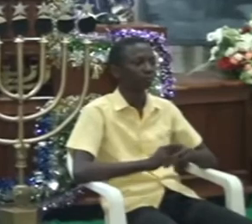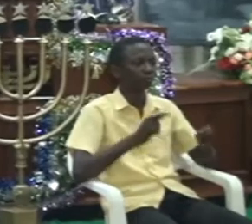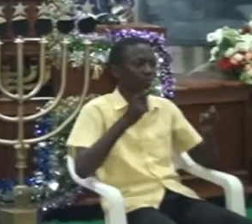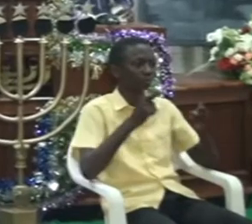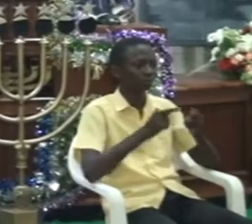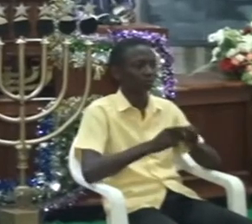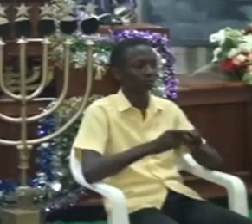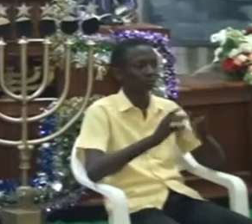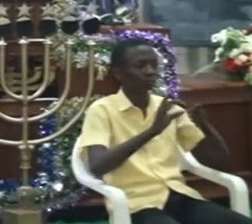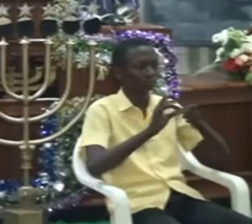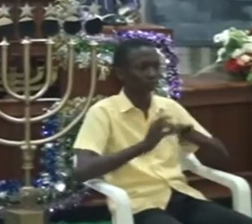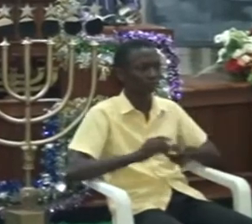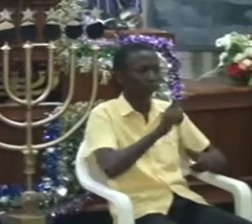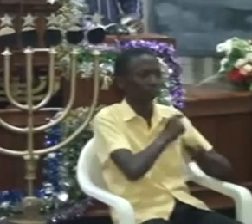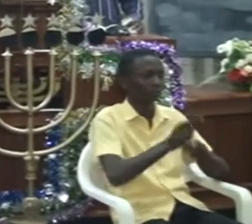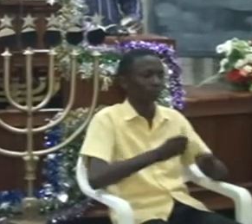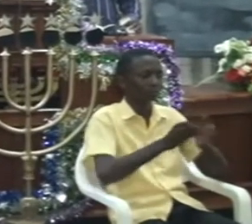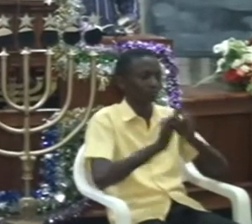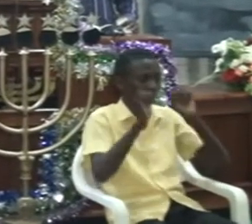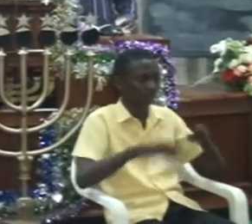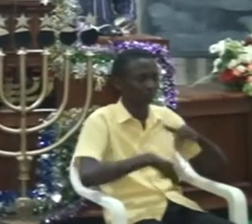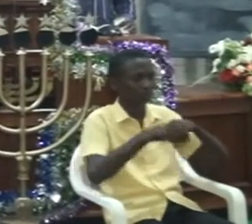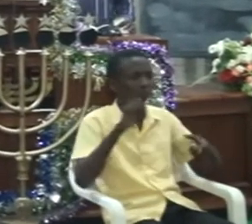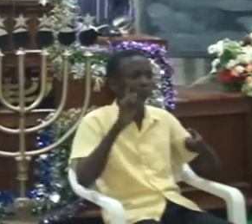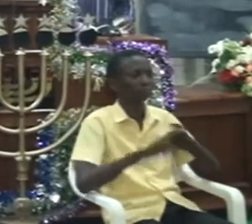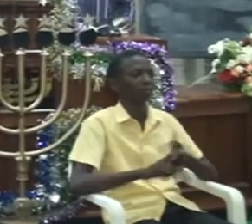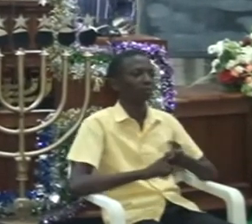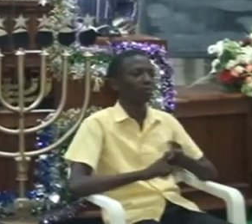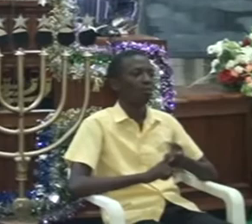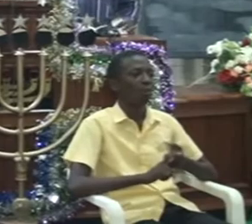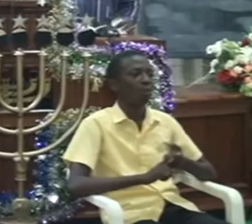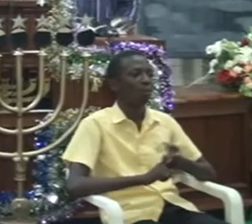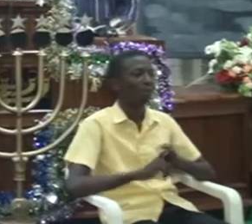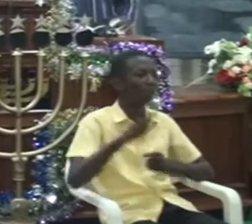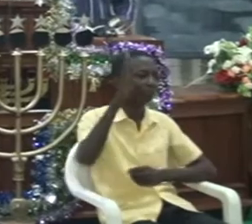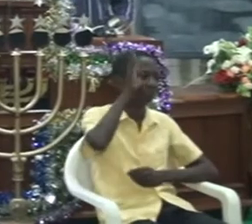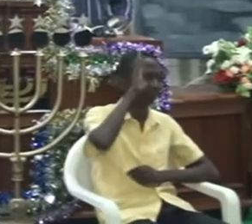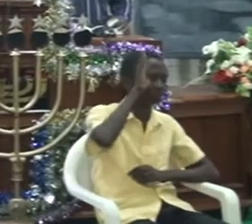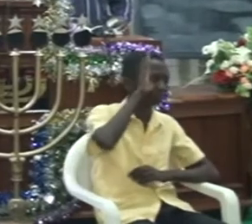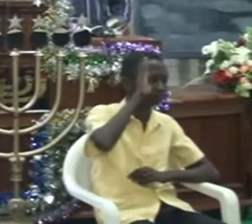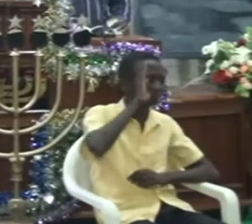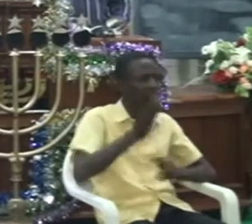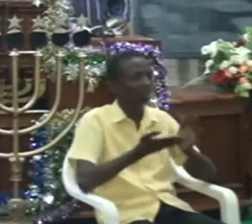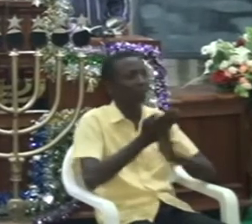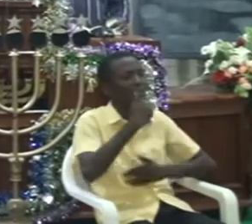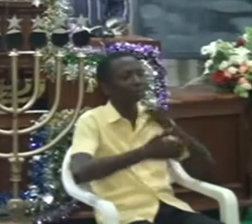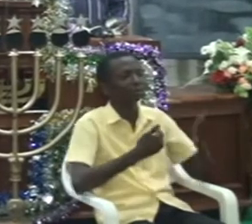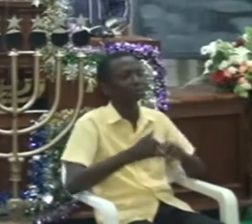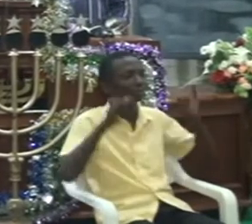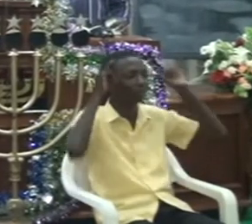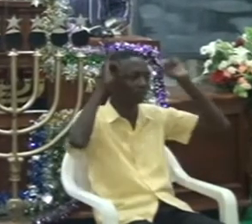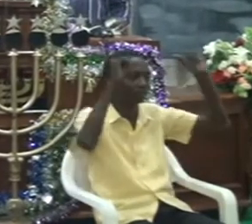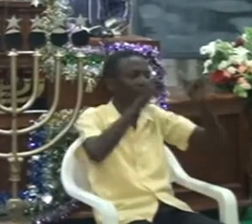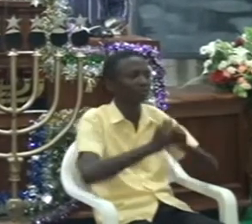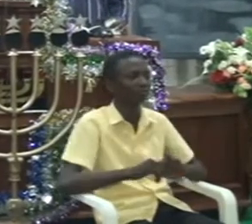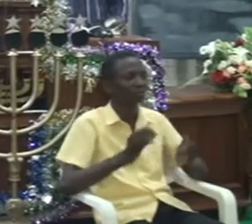aller à Butembo, on peut aller au Rwanda, on peut aller à Uganda, on peut aller à Bukavu, on peut aller à Masisi, Walikale. Donc il y a beaucoup de chemins, beaucoup